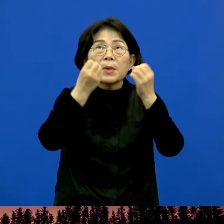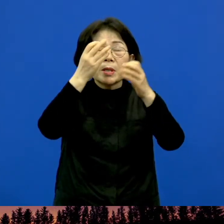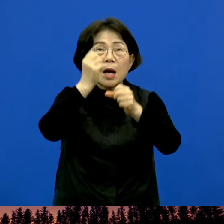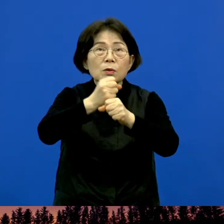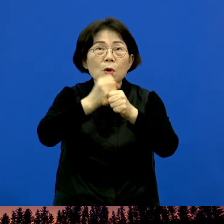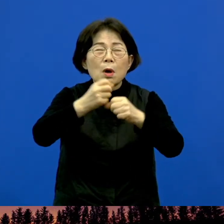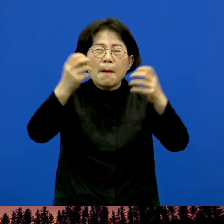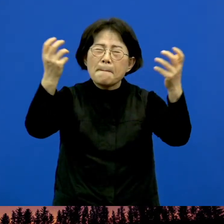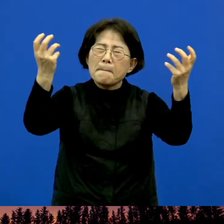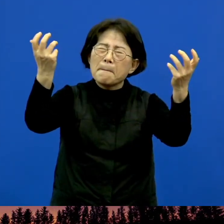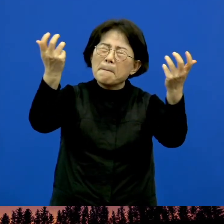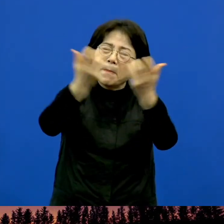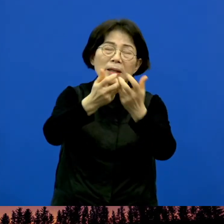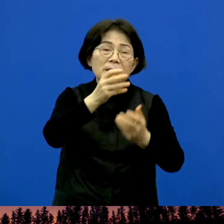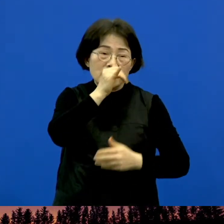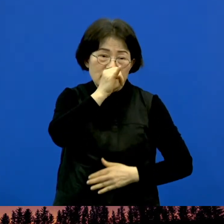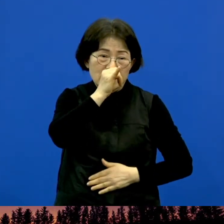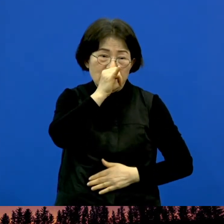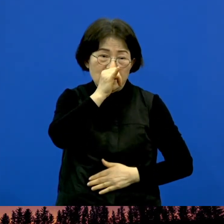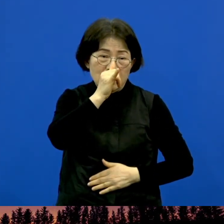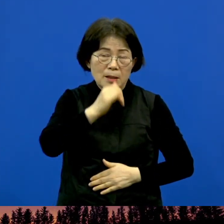거예요.